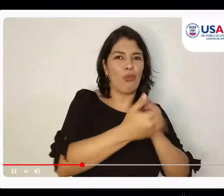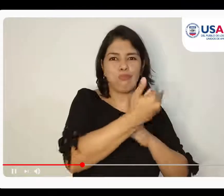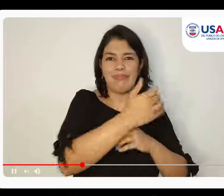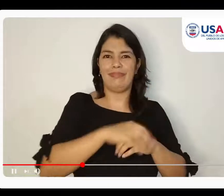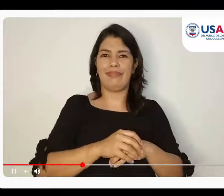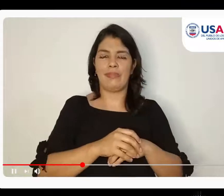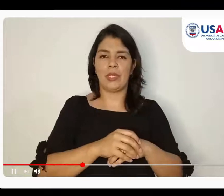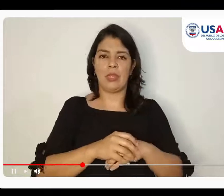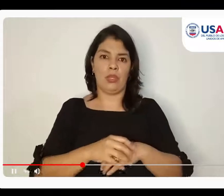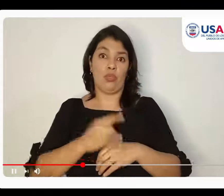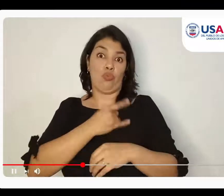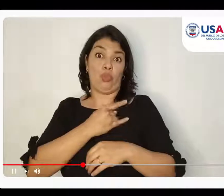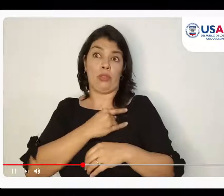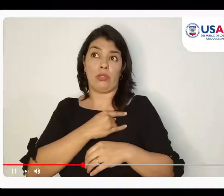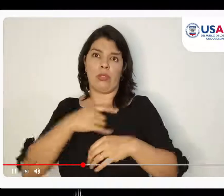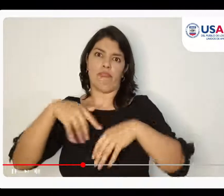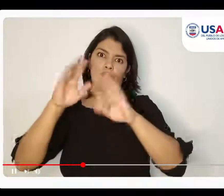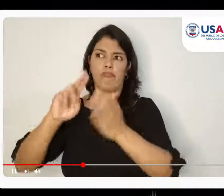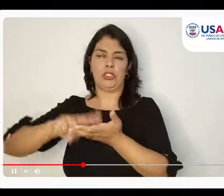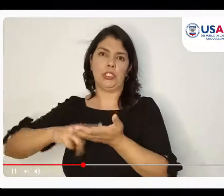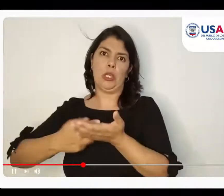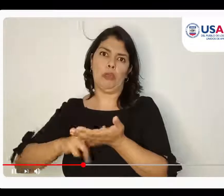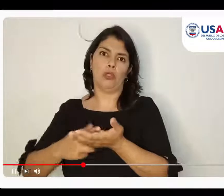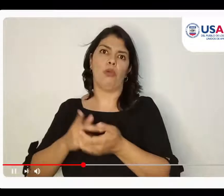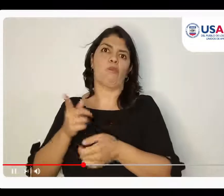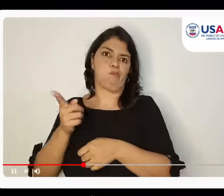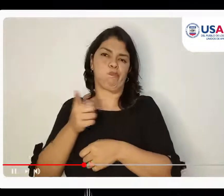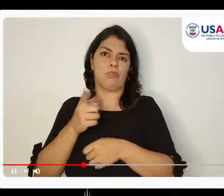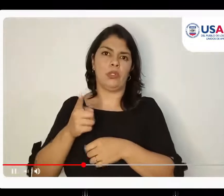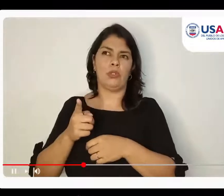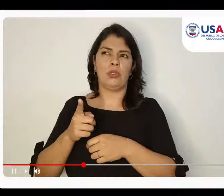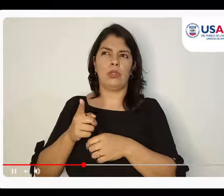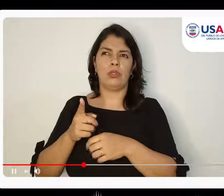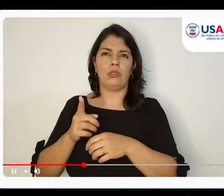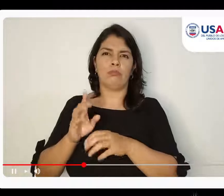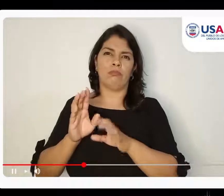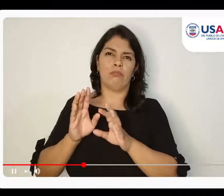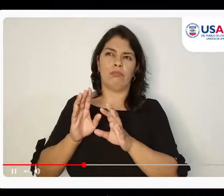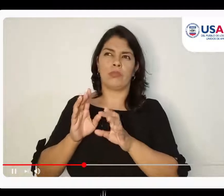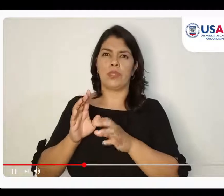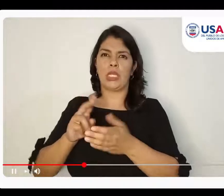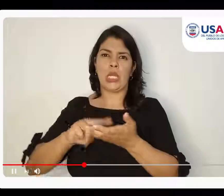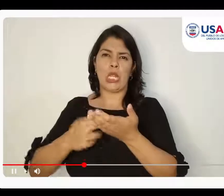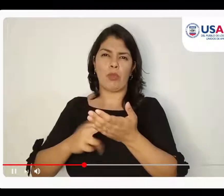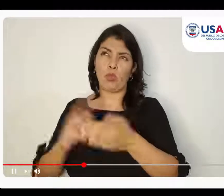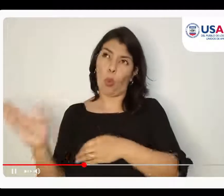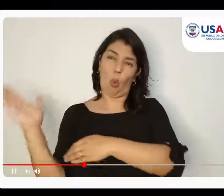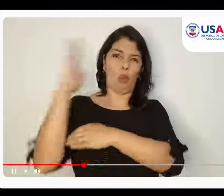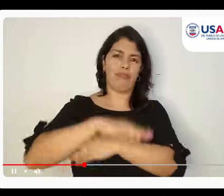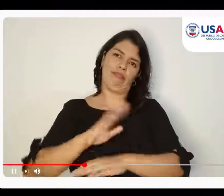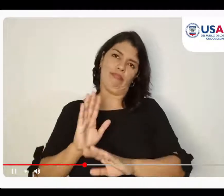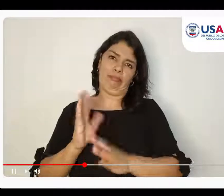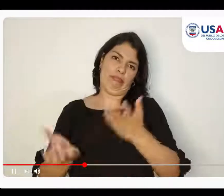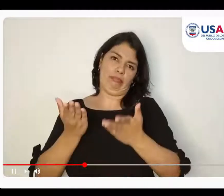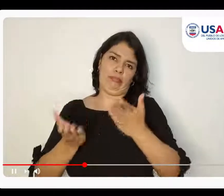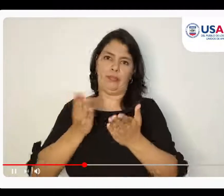lingüístico, pues educación superior ya tiene su intérprete, digamos que no ilimitado, porque